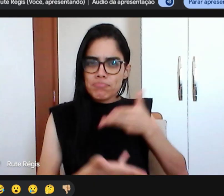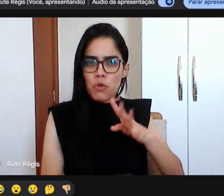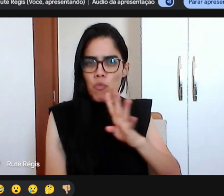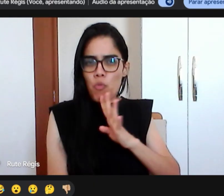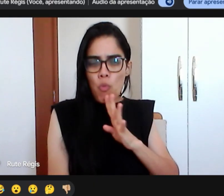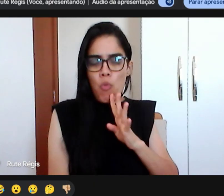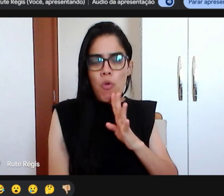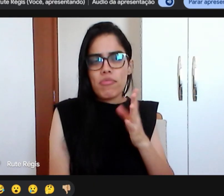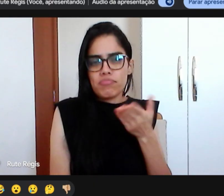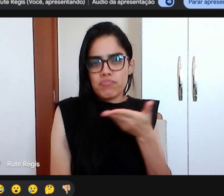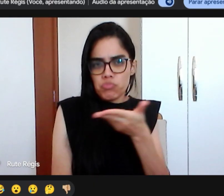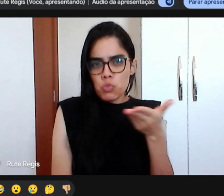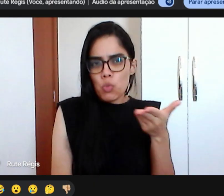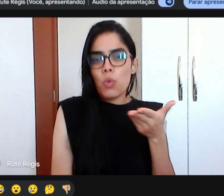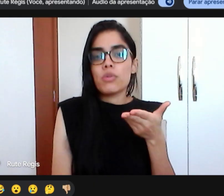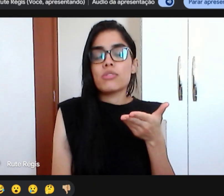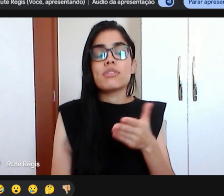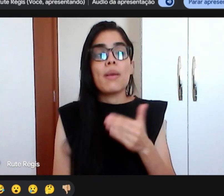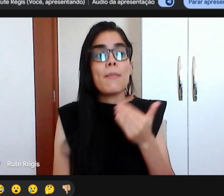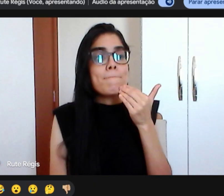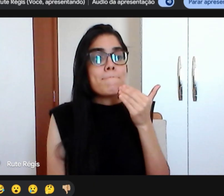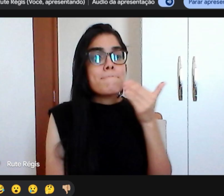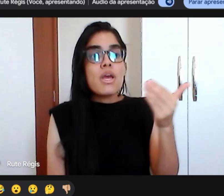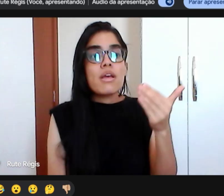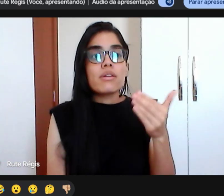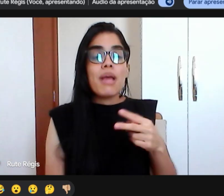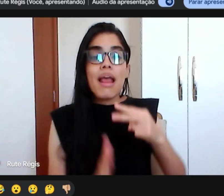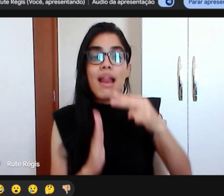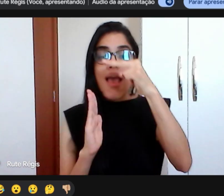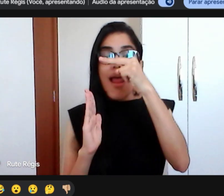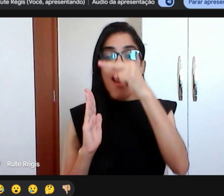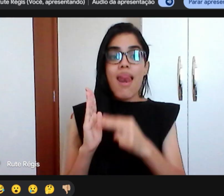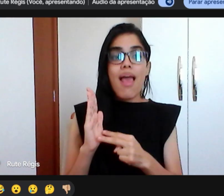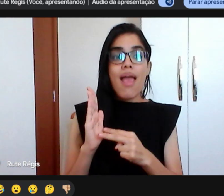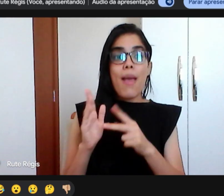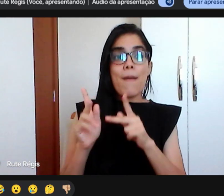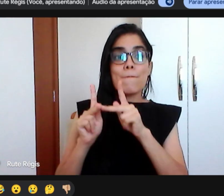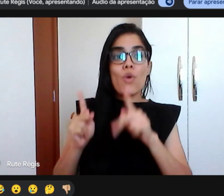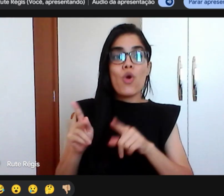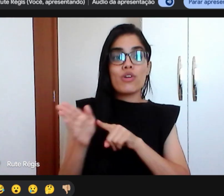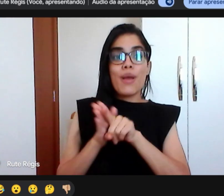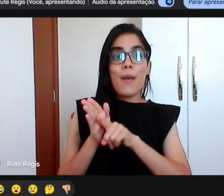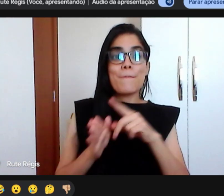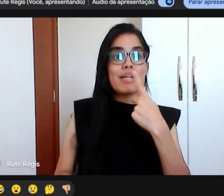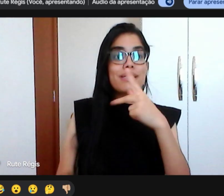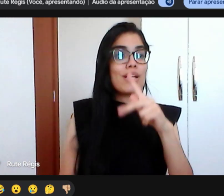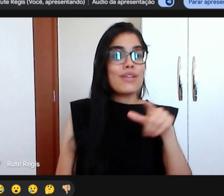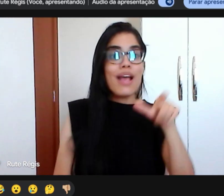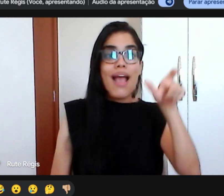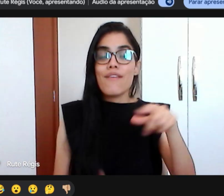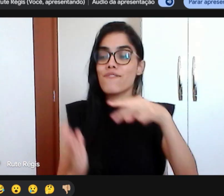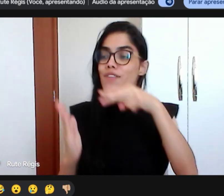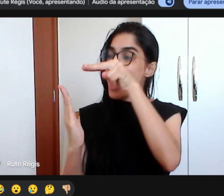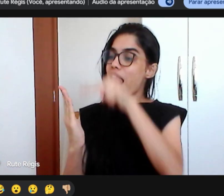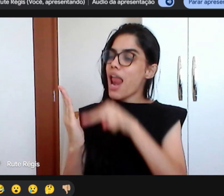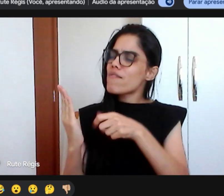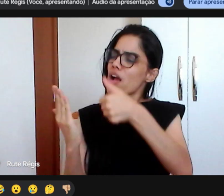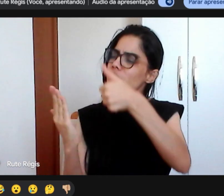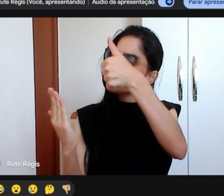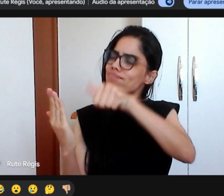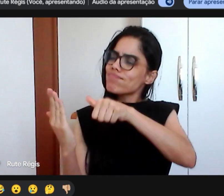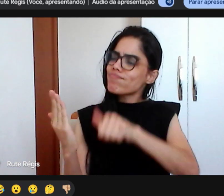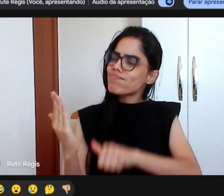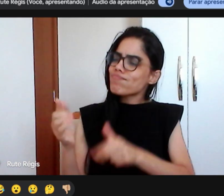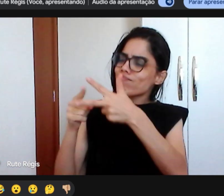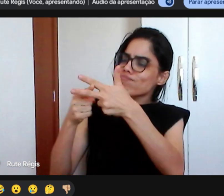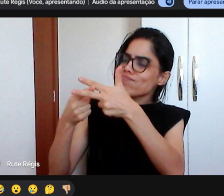né? Que possa partilhar um conhecimento com vocês. E você solicita que esse professor leia